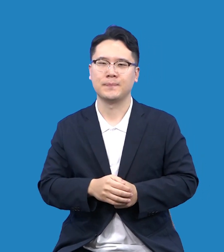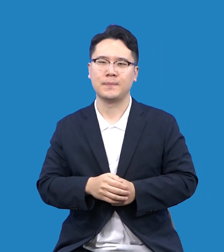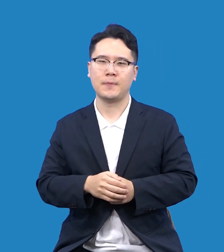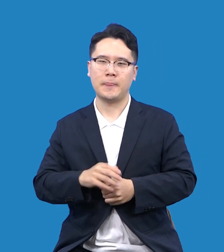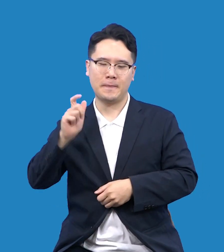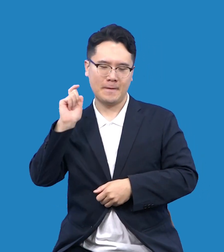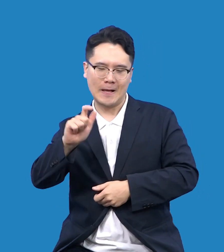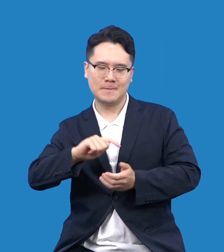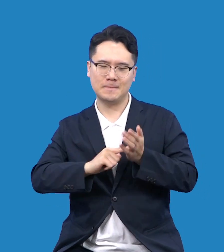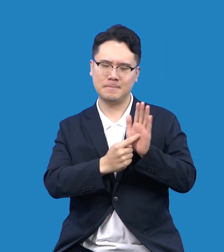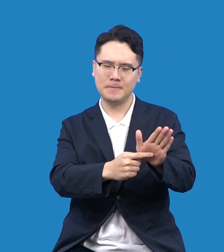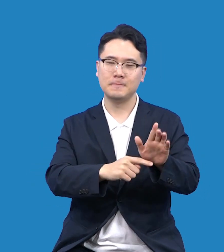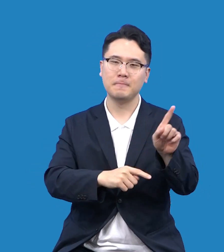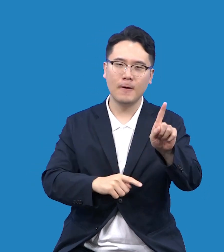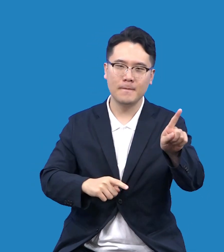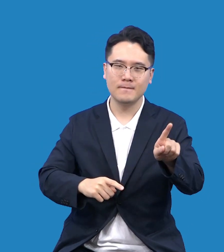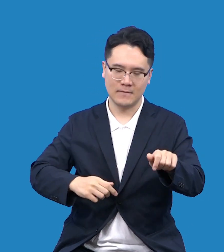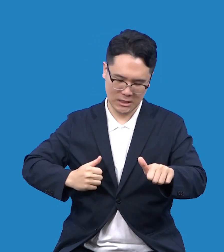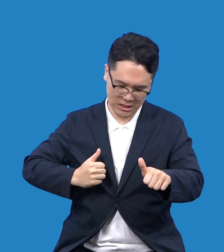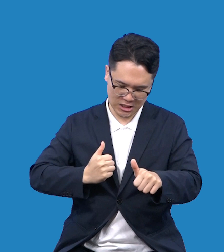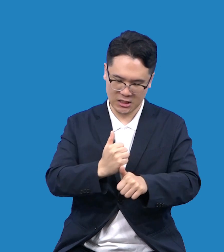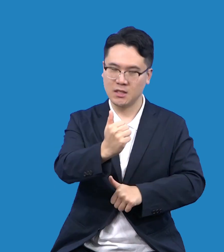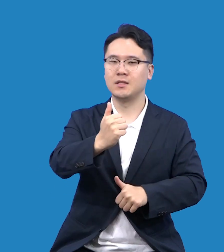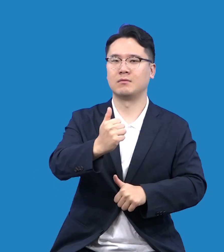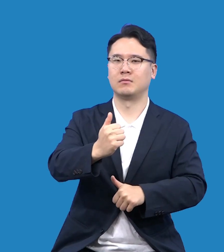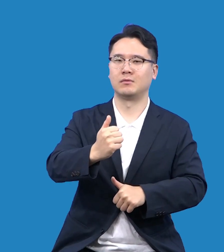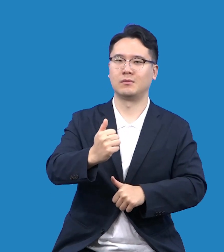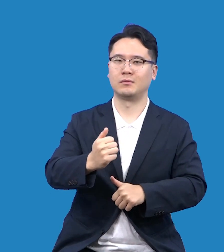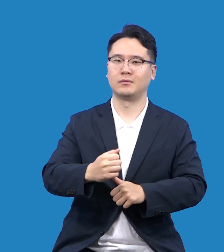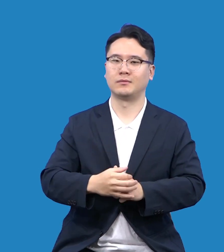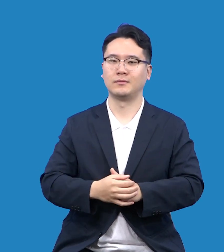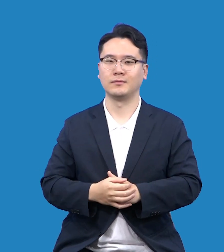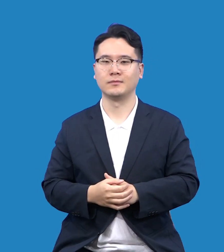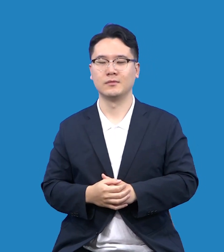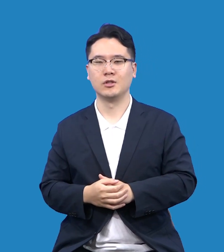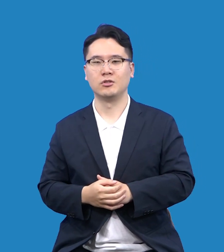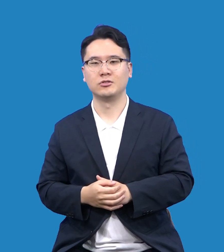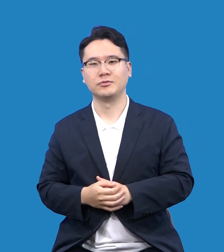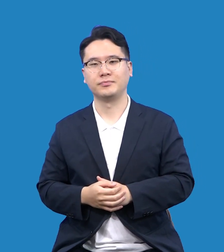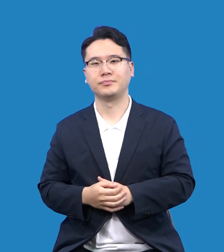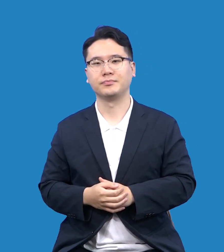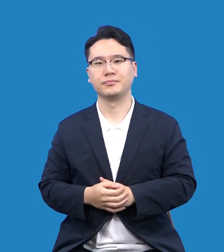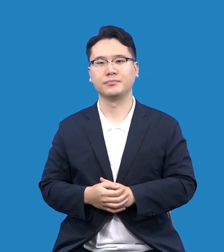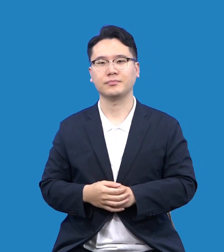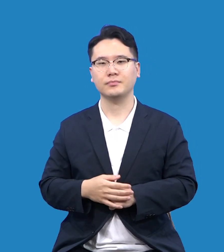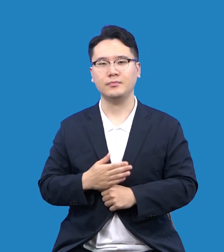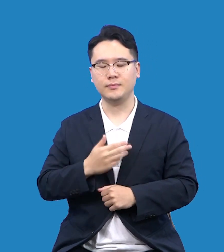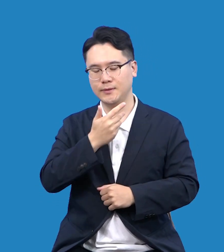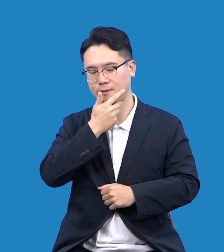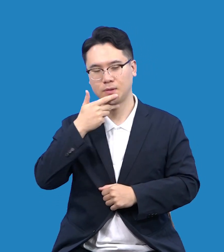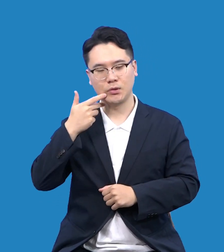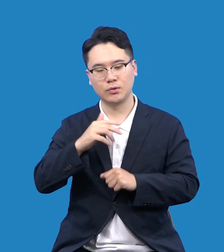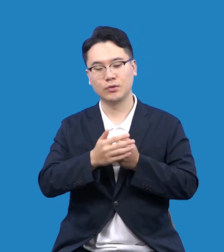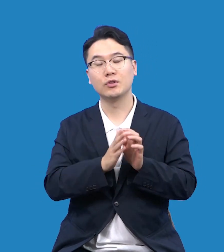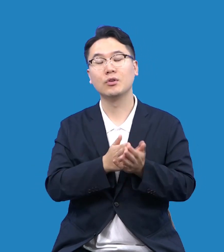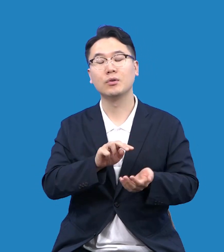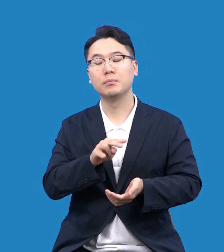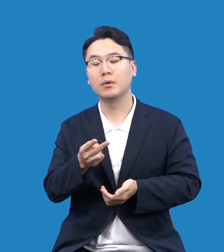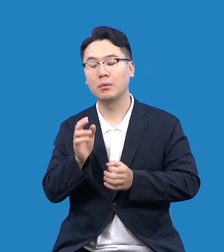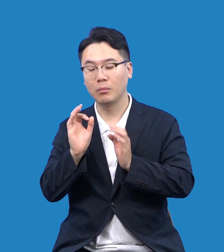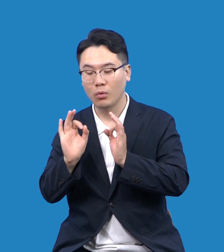이기는 그 말이 단순히 그냥 승리말을 표현한 단어가 아니라 제가 영어 성경을 보니까 훨씬 더 이 단어가 실감이